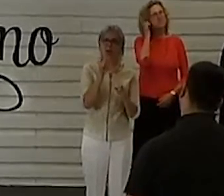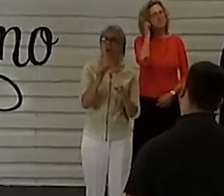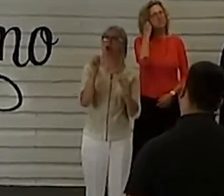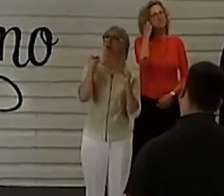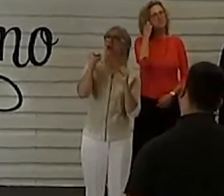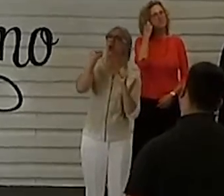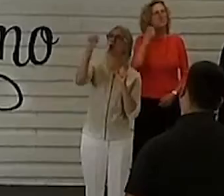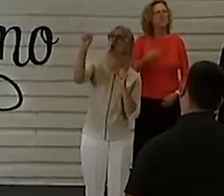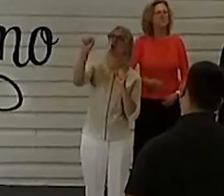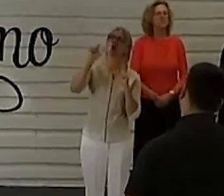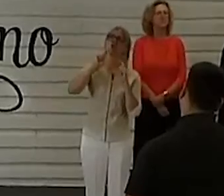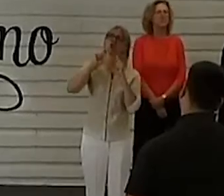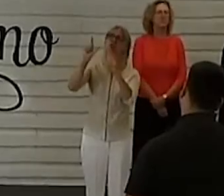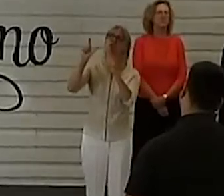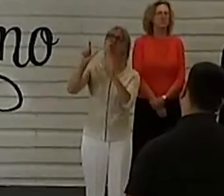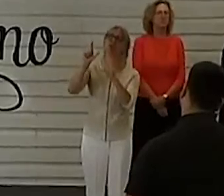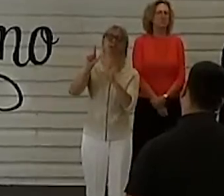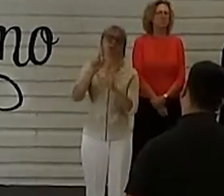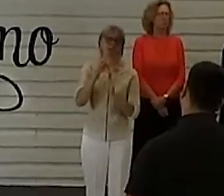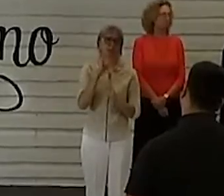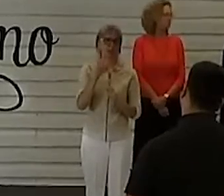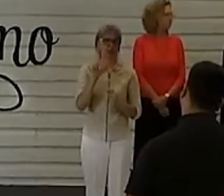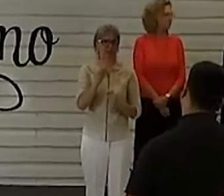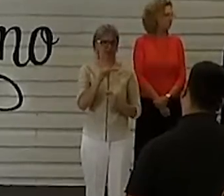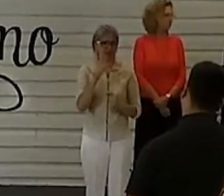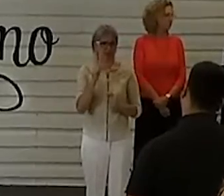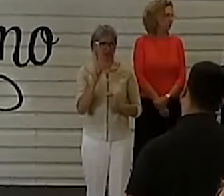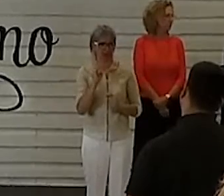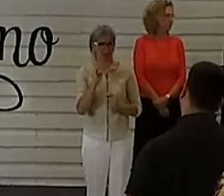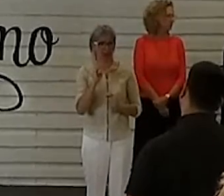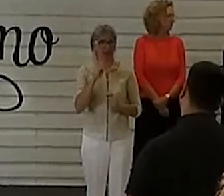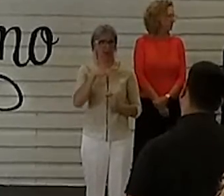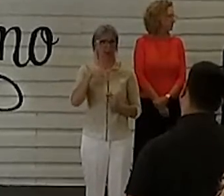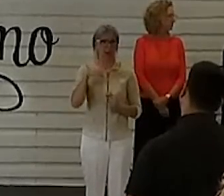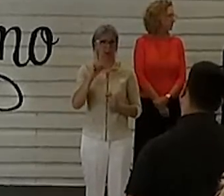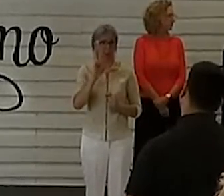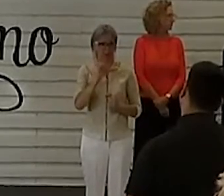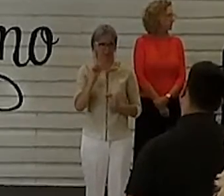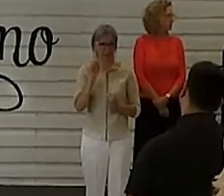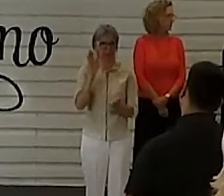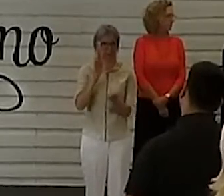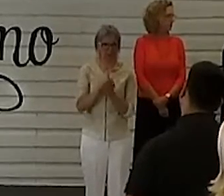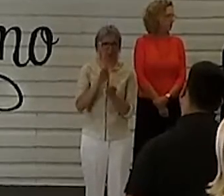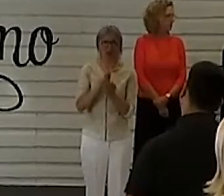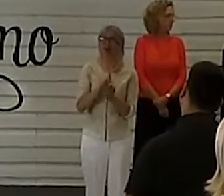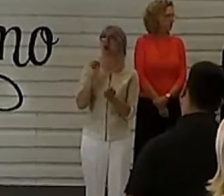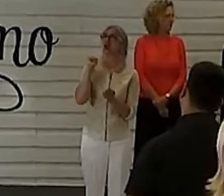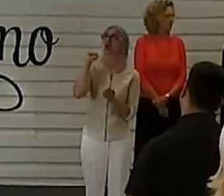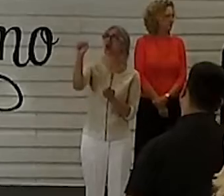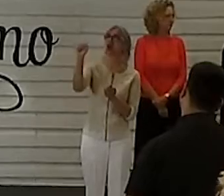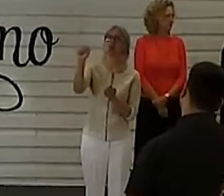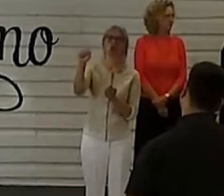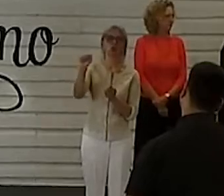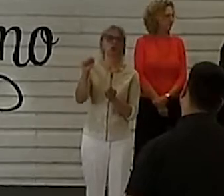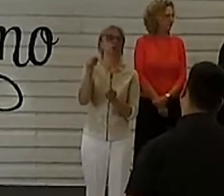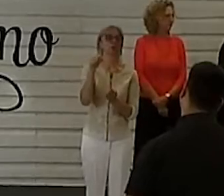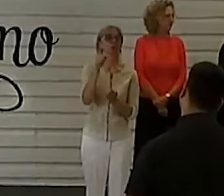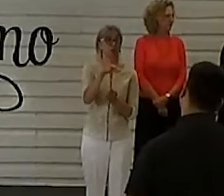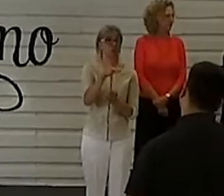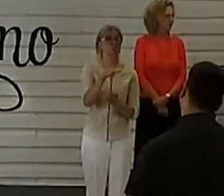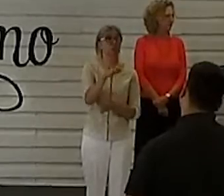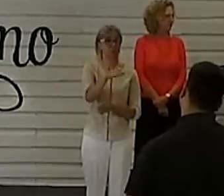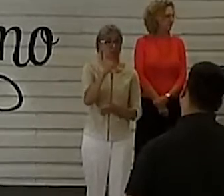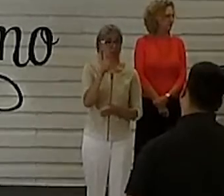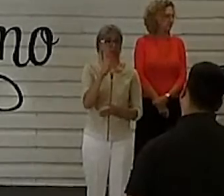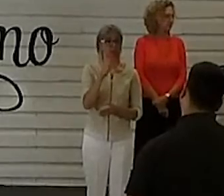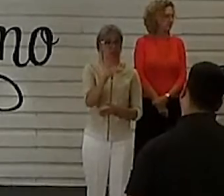Veneto su quattro termini è una bestemmia. A volte lo fanno perché non comprendono, a